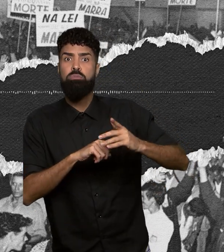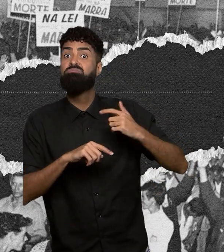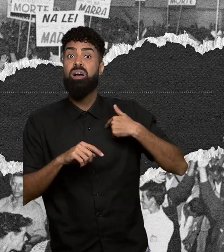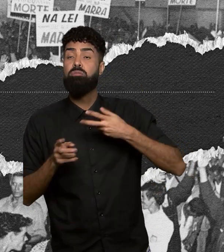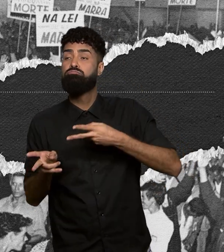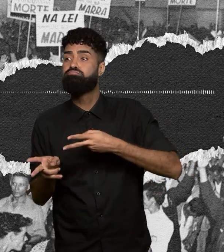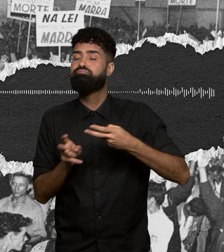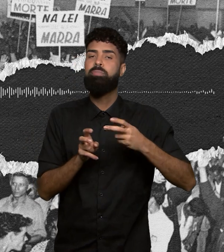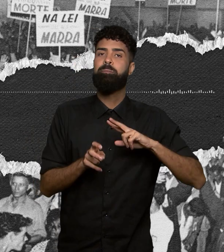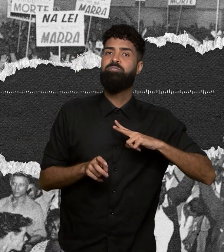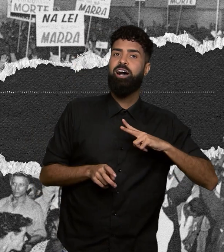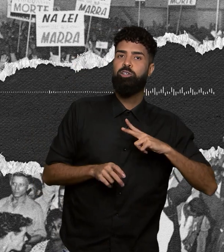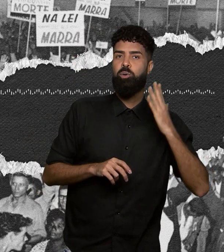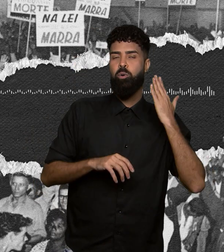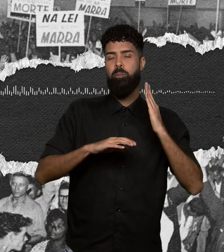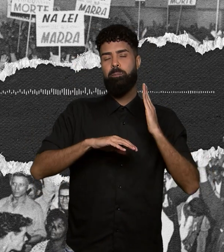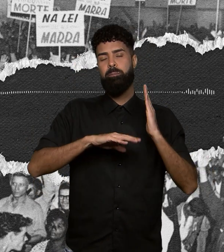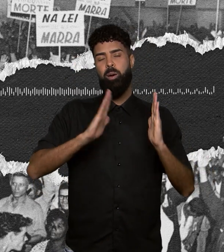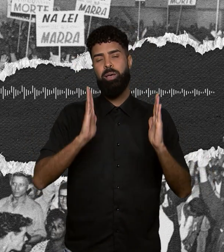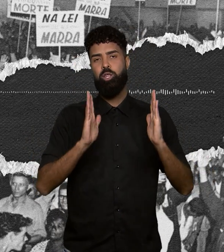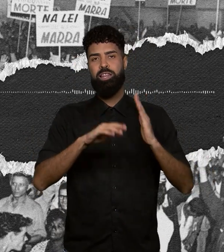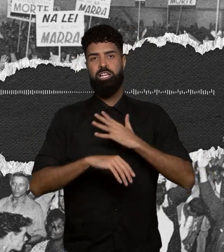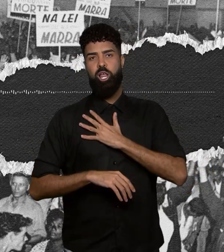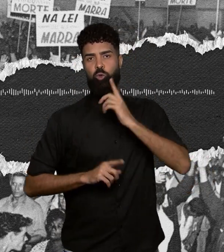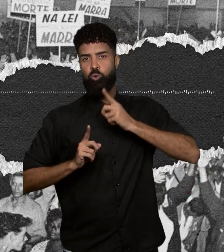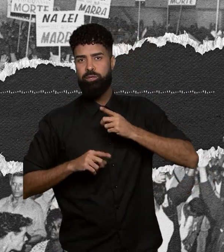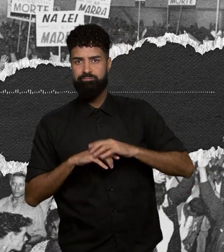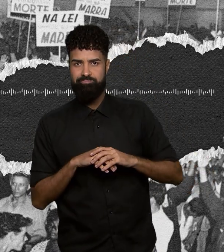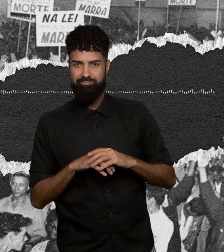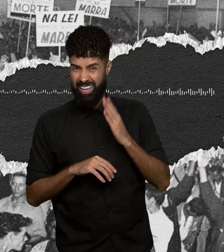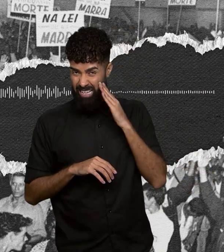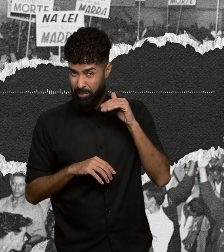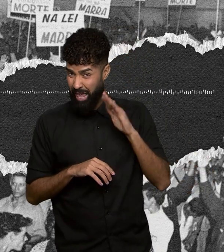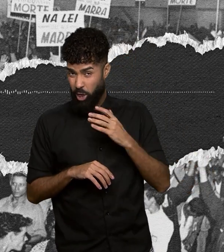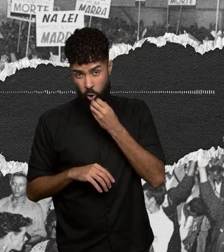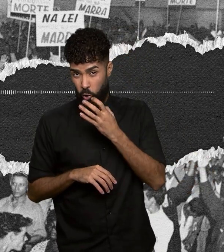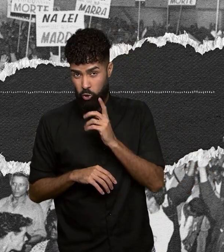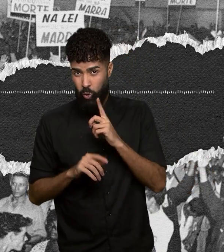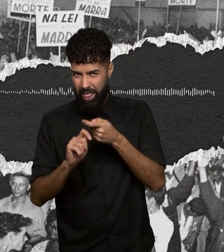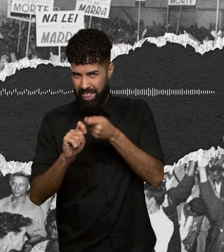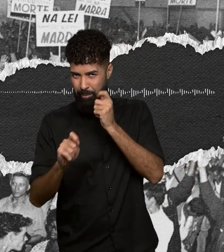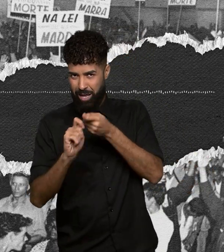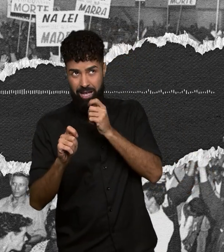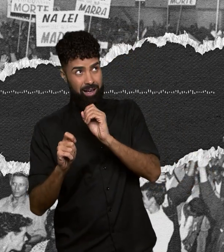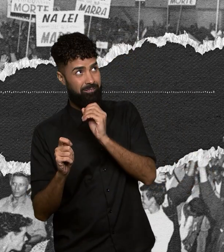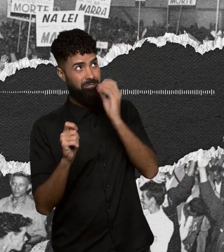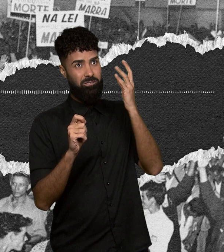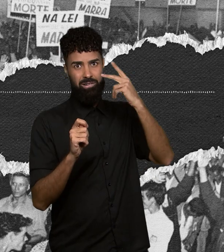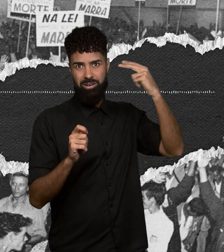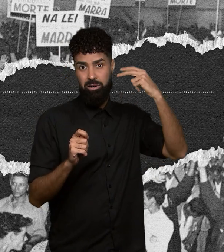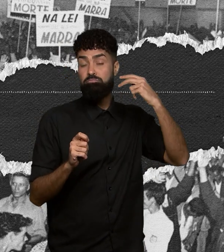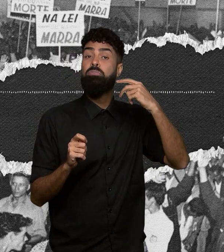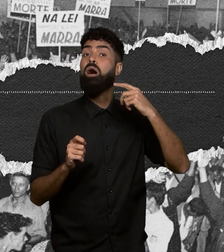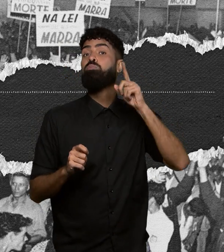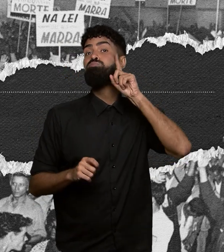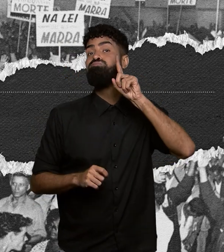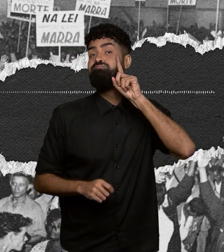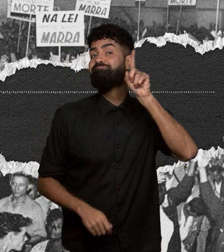a ditadura e sabe também Quem não gostou nada dessa ideia de limitar a remessa de lucros os Estados